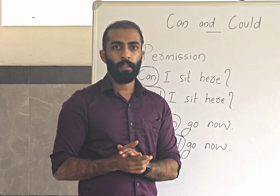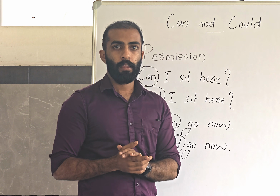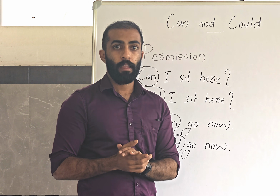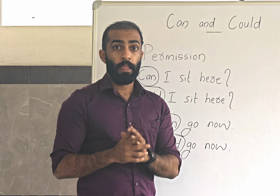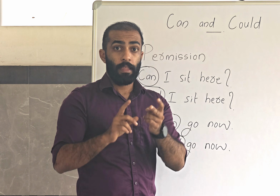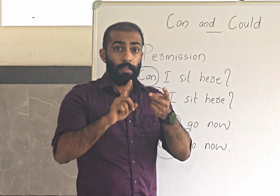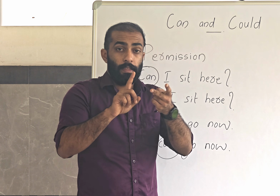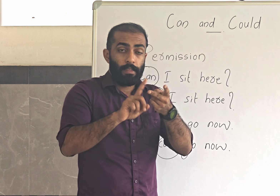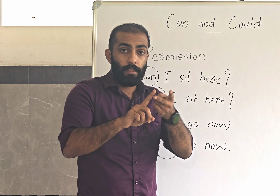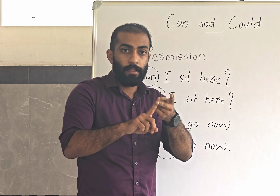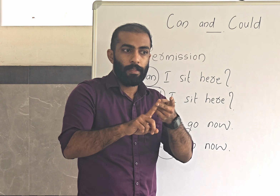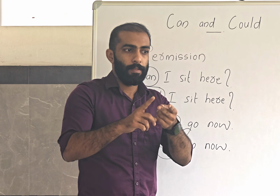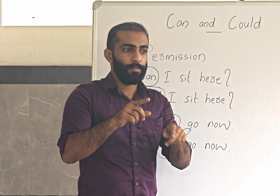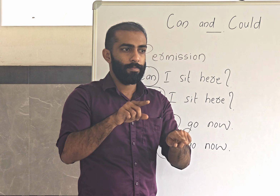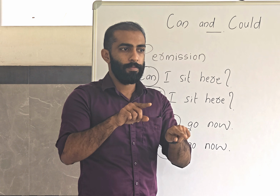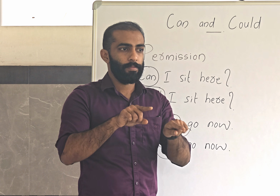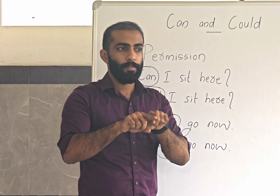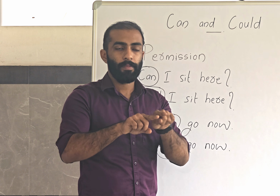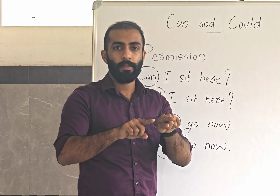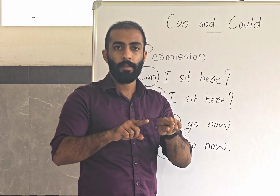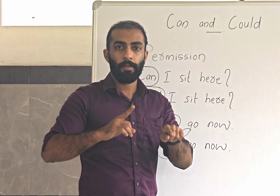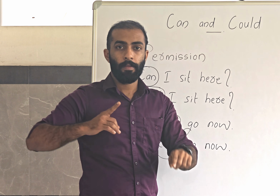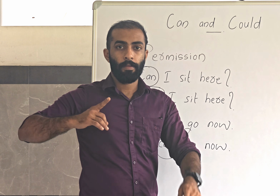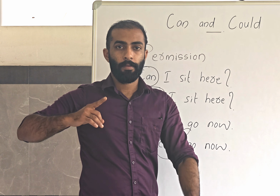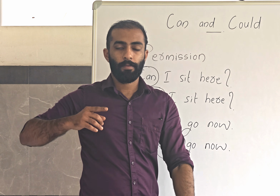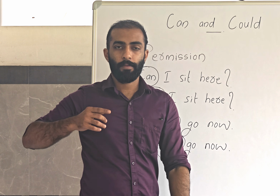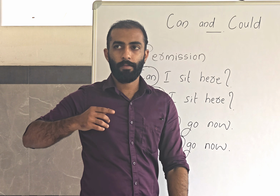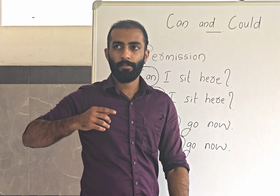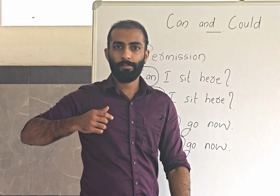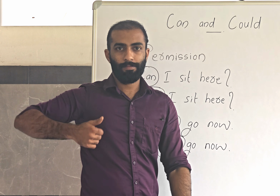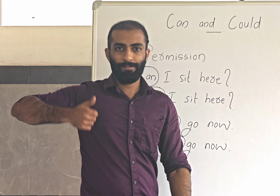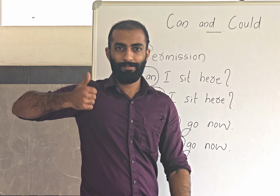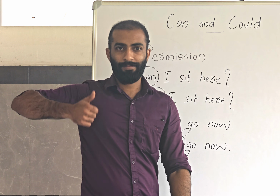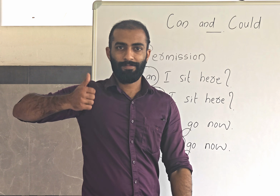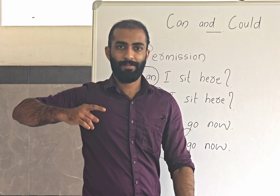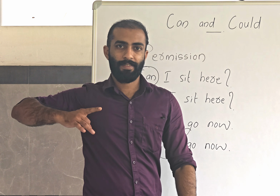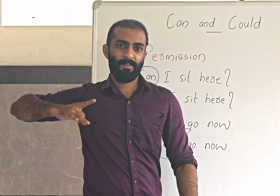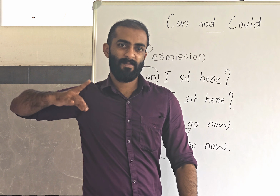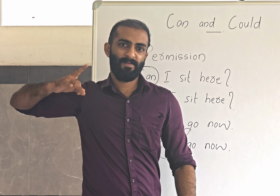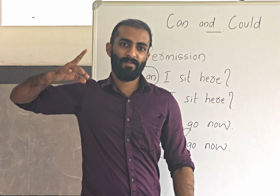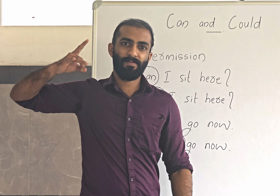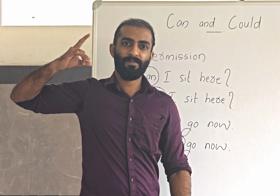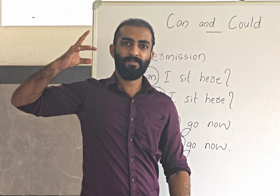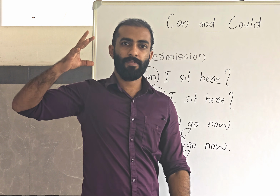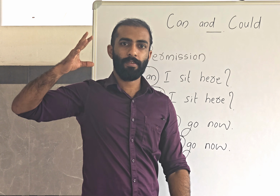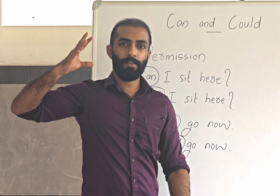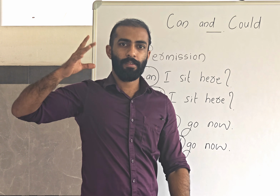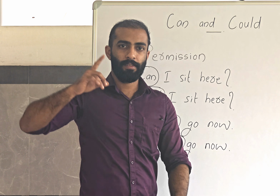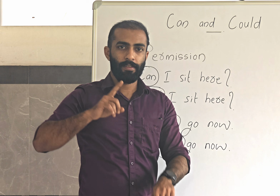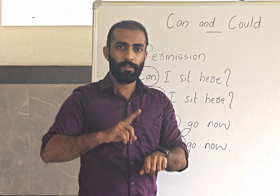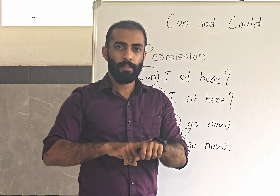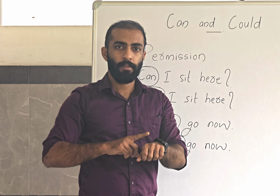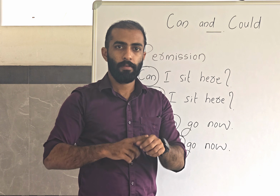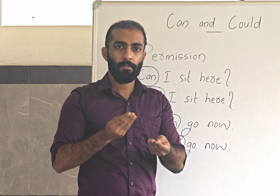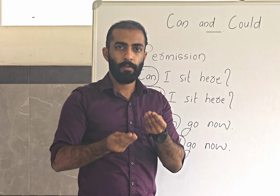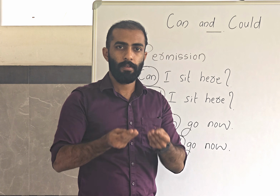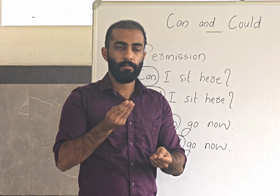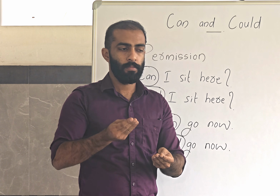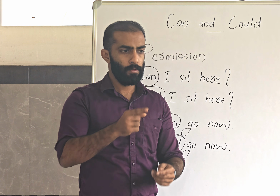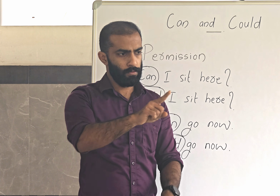മാന്യമായിട്ട് പറയുന്നു. 2, ഒരു ഉദാഹരണം നോക്കുകയാണെങ്കിൽ ഒരുപക്ഷെ നമ്മുടെ ബോസ് അല്ലെങ്കിൽ നമ്മുടെ മാനേജർ ദേഷ്യപ്പെട്ട് നമ്മളോട് പറയുന്നു യു ക്യാൻ